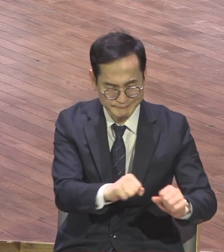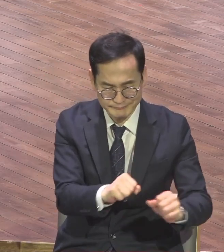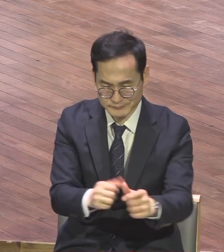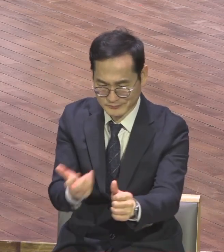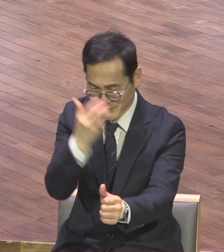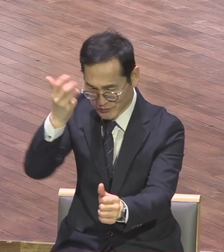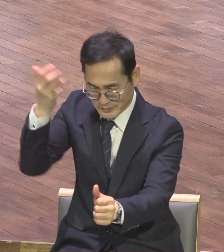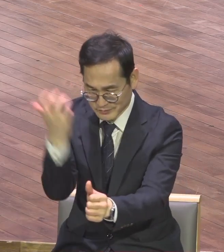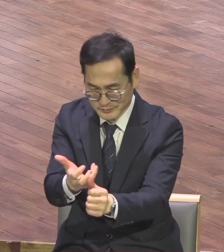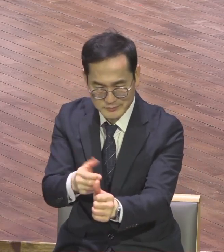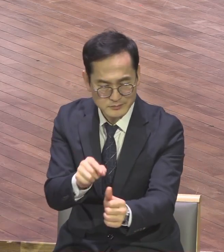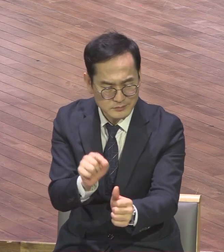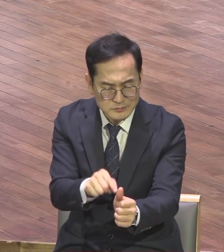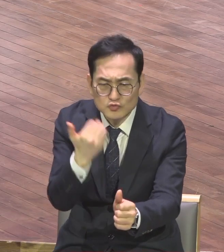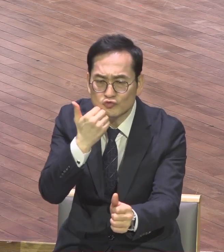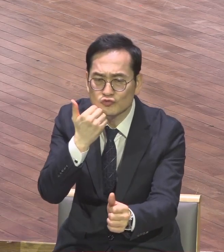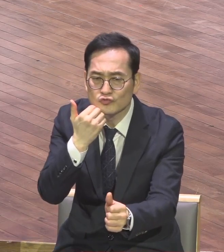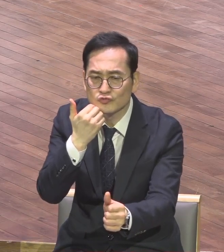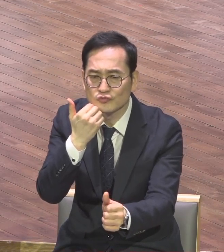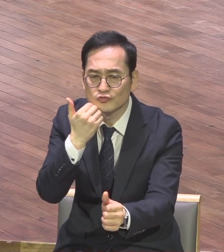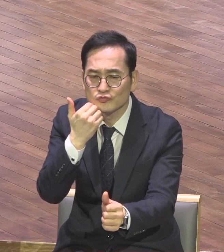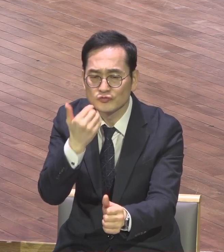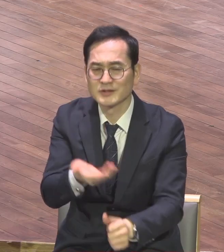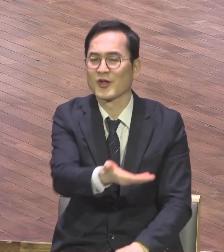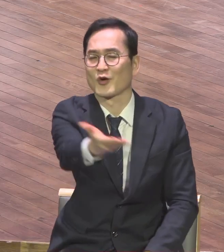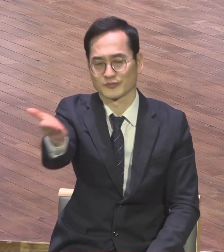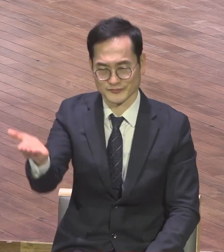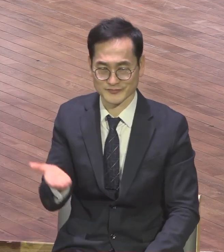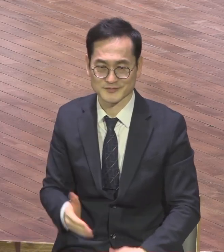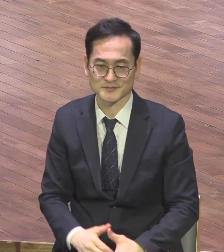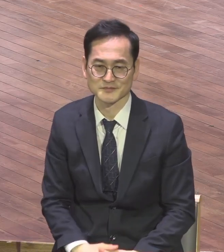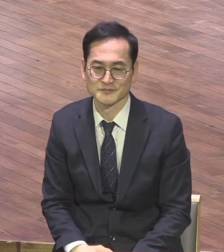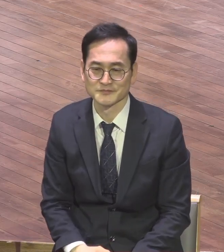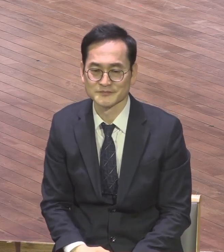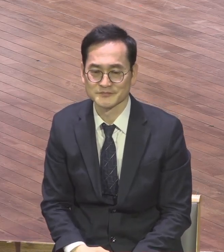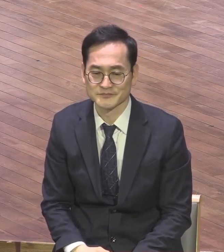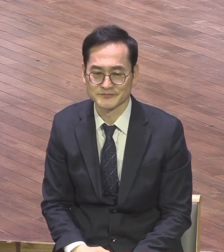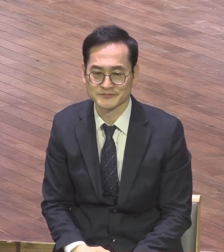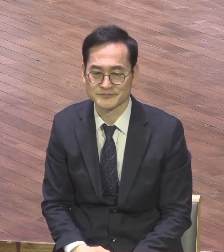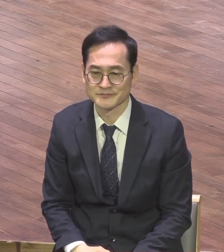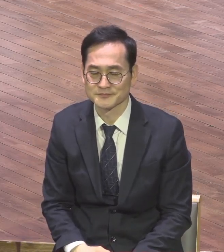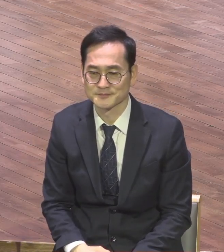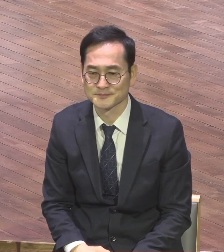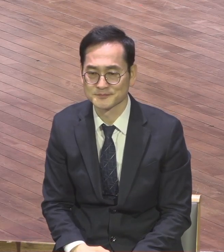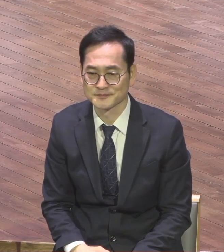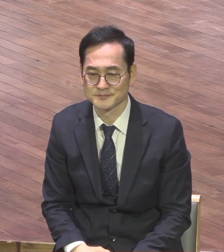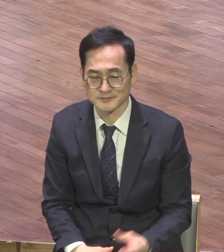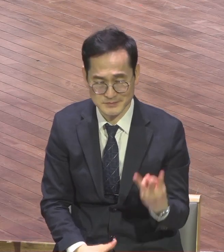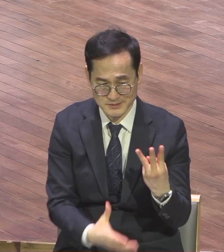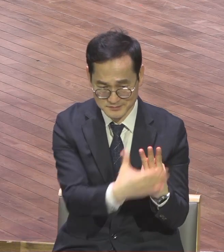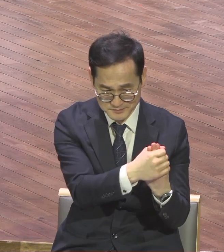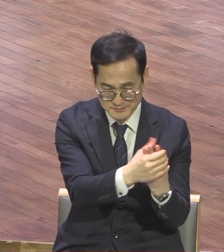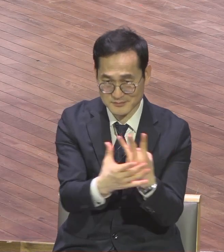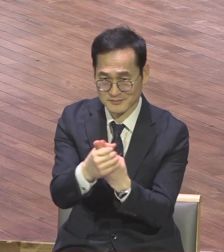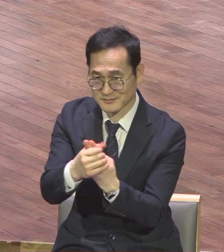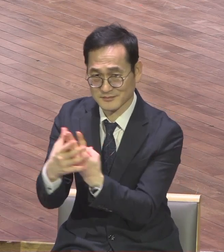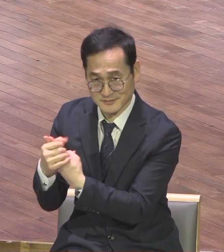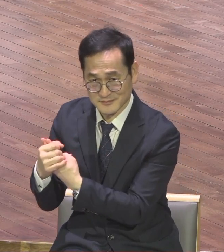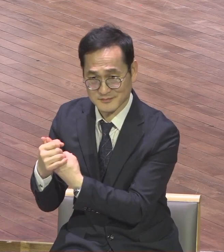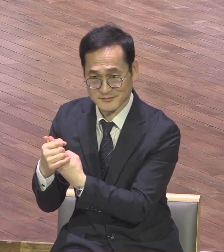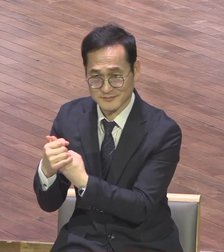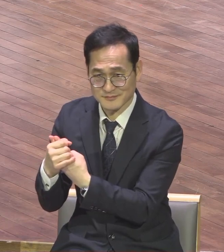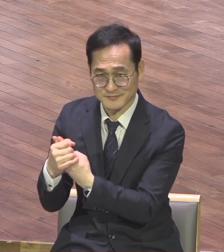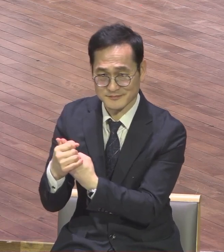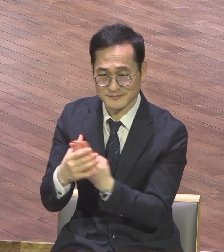여러분 한 사람 한 사람이 주역입니다. 자, 중요한 것은요 3.1조 3운동이라는